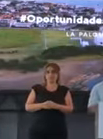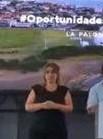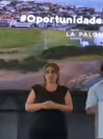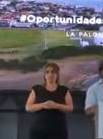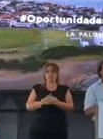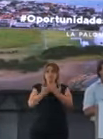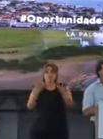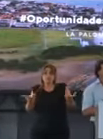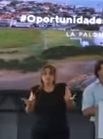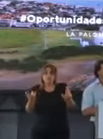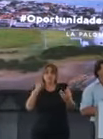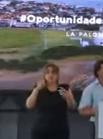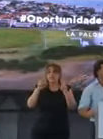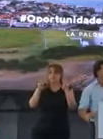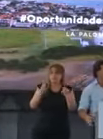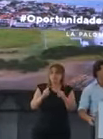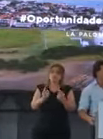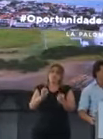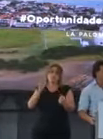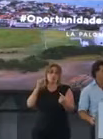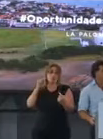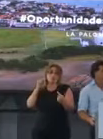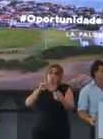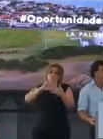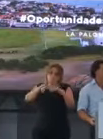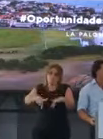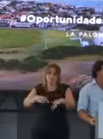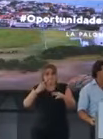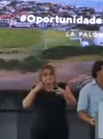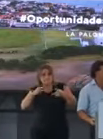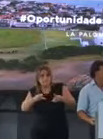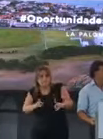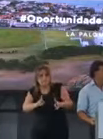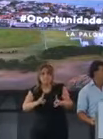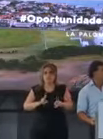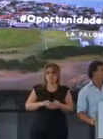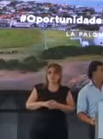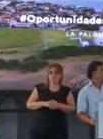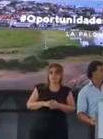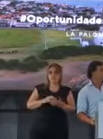Y para estar arriba de los temas hay que tener un método. Hay que medir.